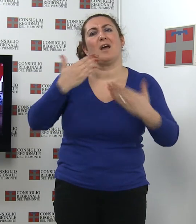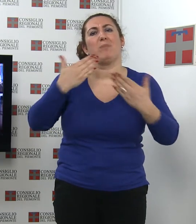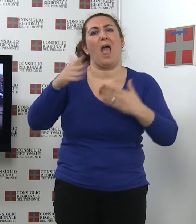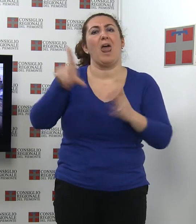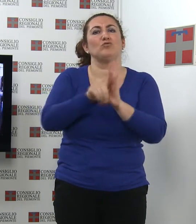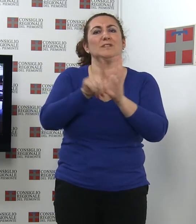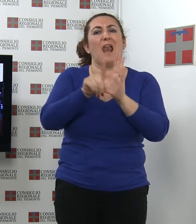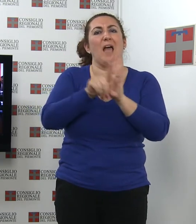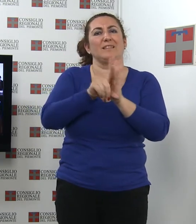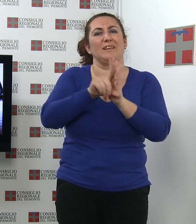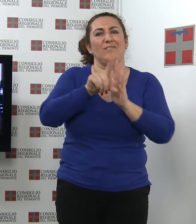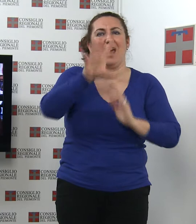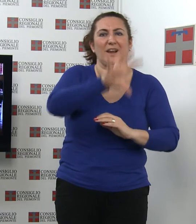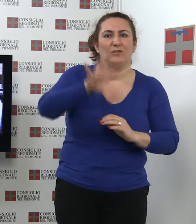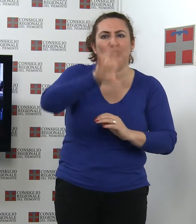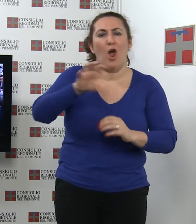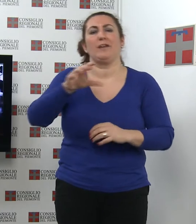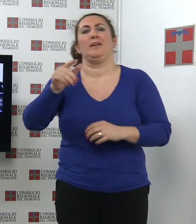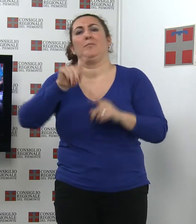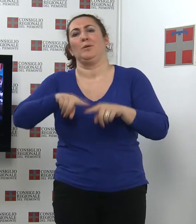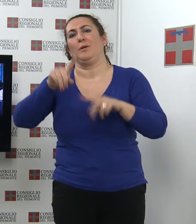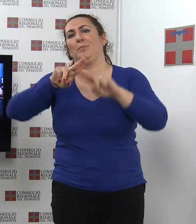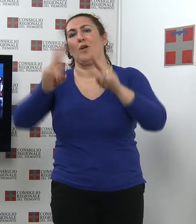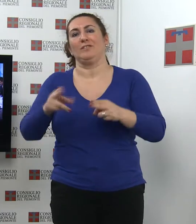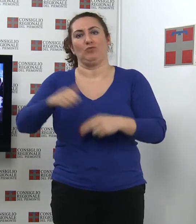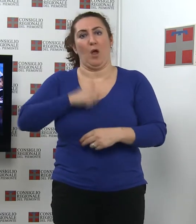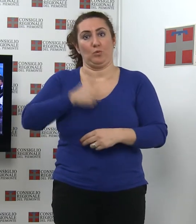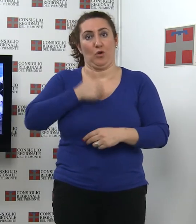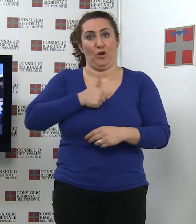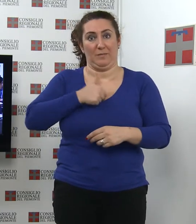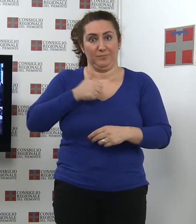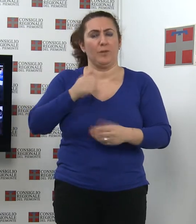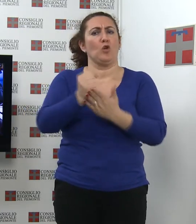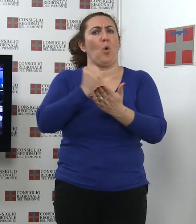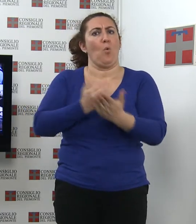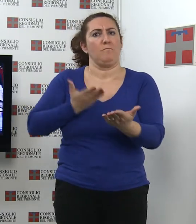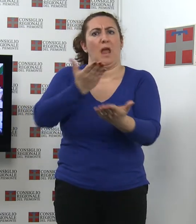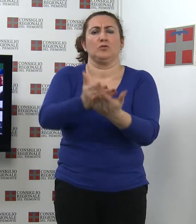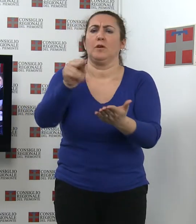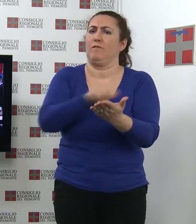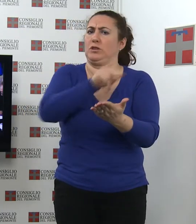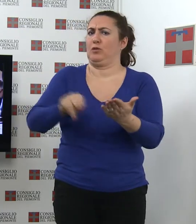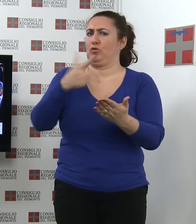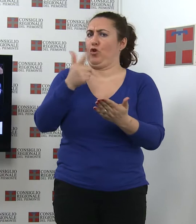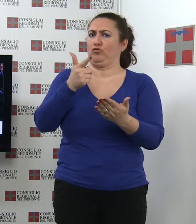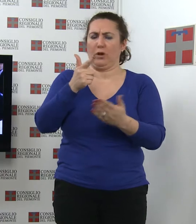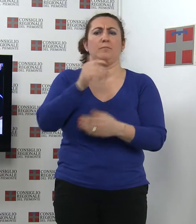Conferenza delle Regioni e Province Autonome. Il documento non posto in votazione, ma comunque inviato alle conferenze delle regioni, si pone